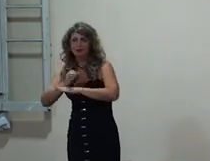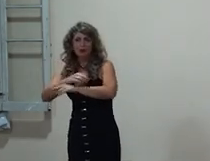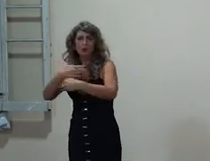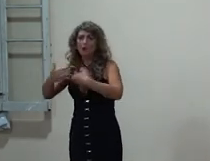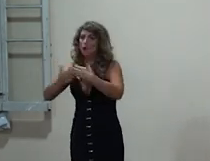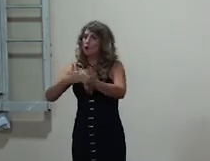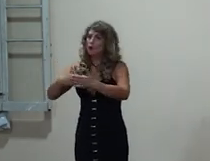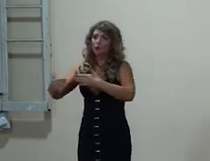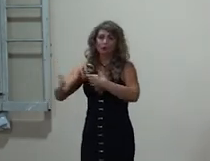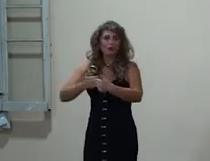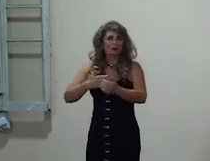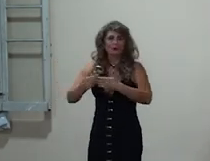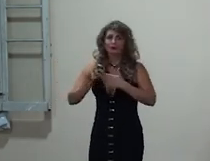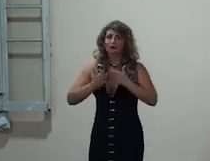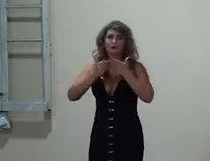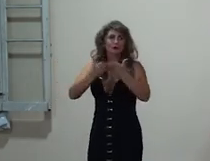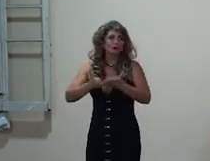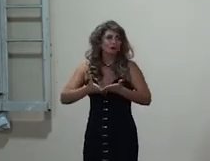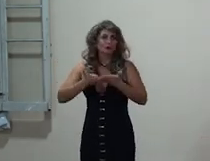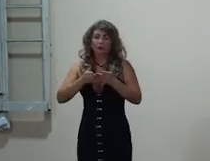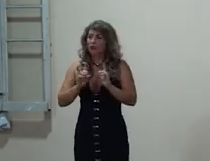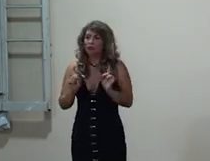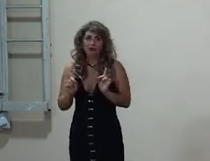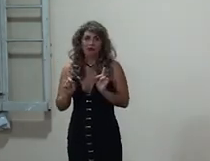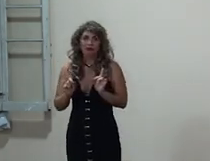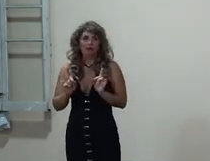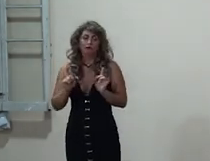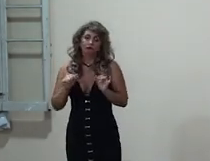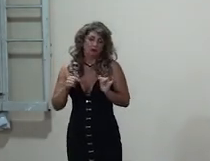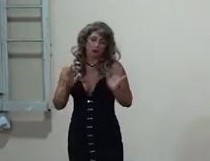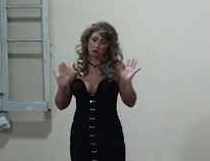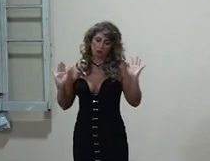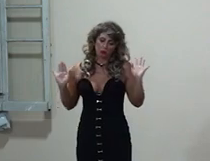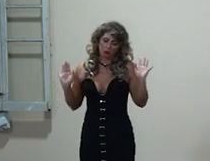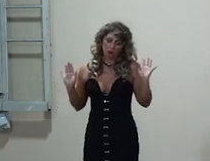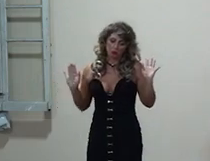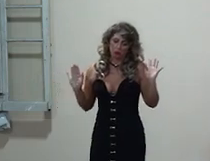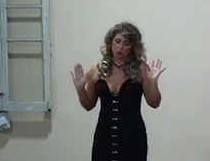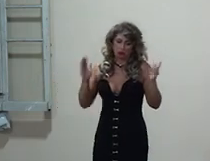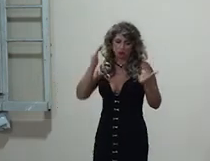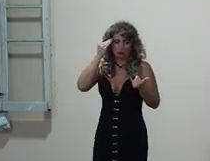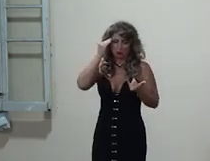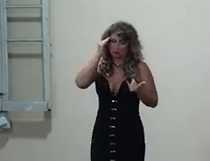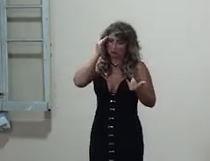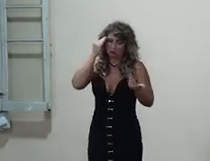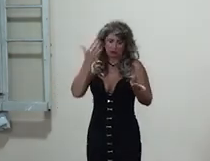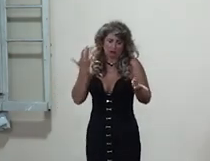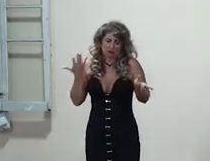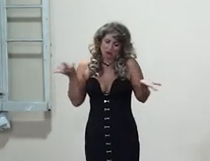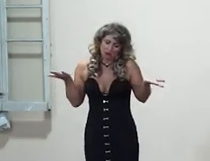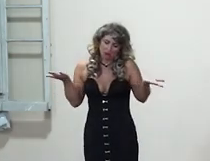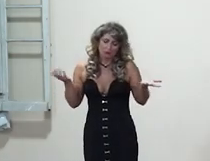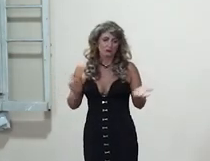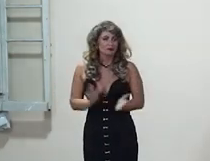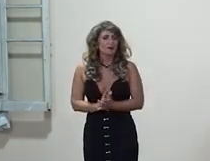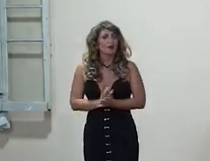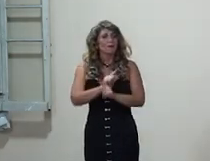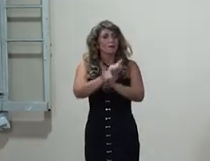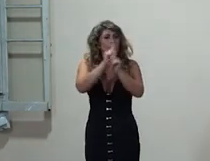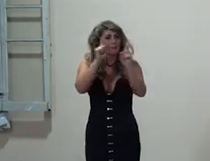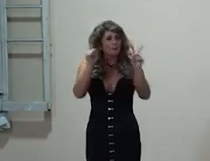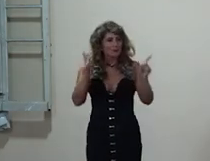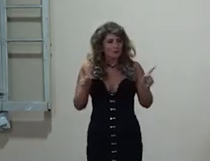Porto. Não, aqui é Porto e tal. Não consegui entender a lógica.